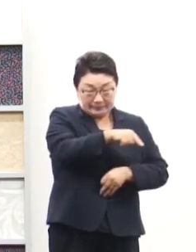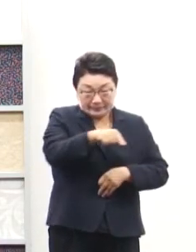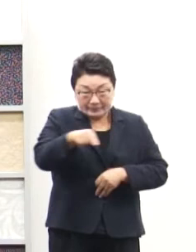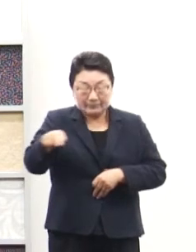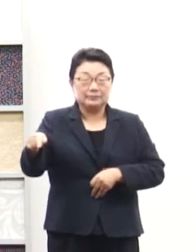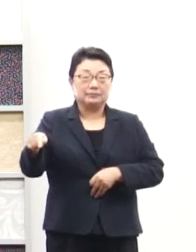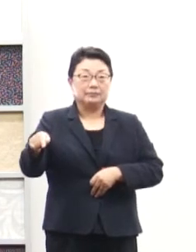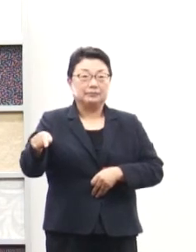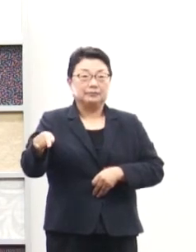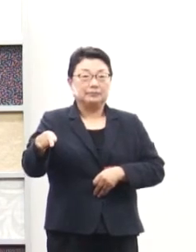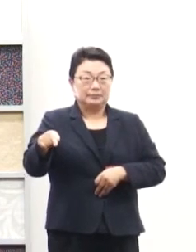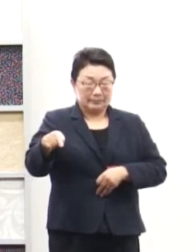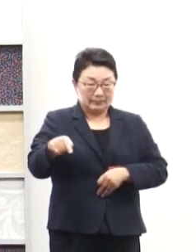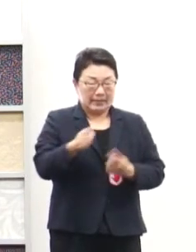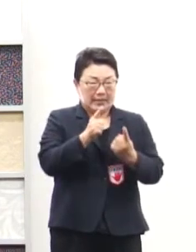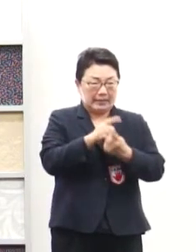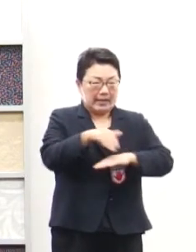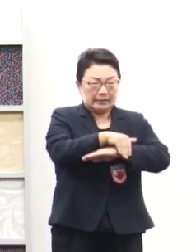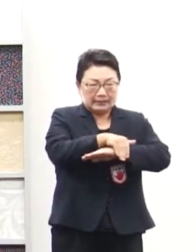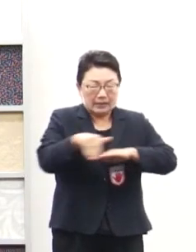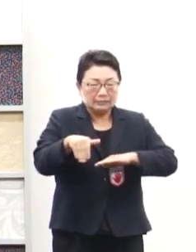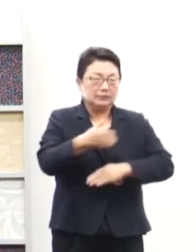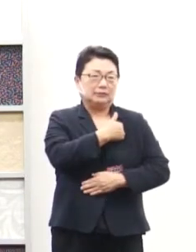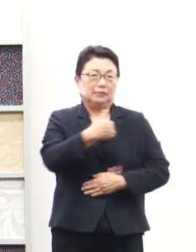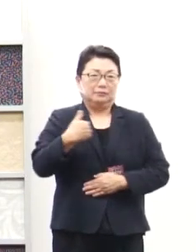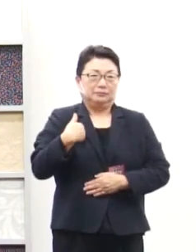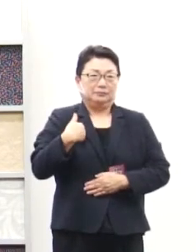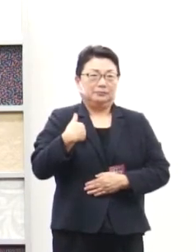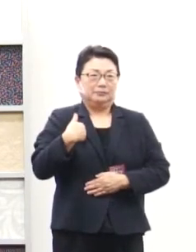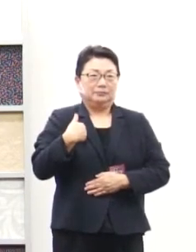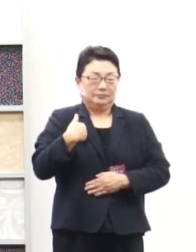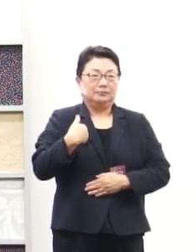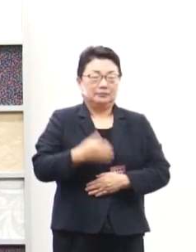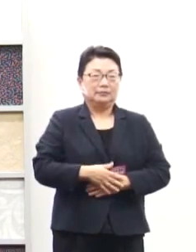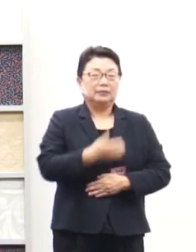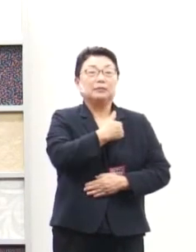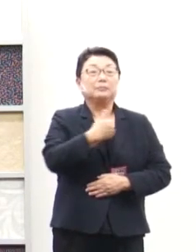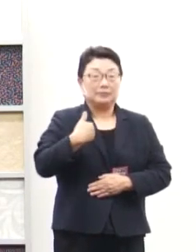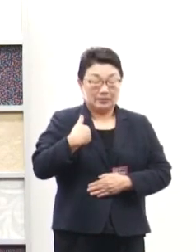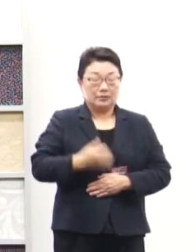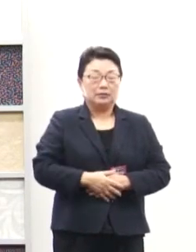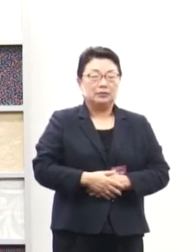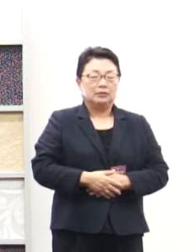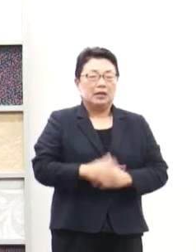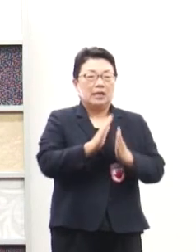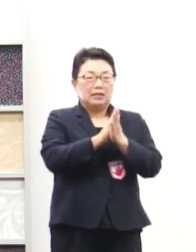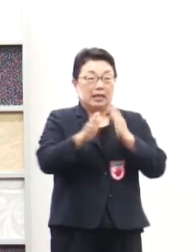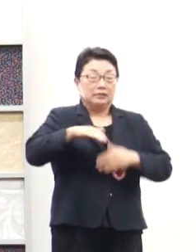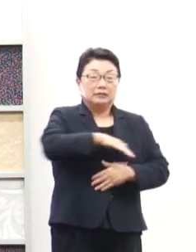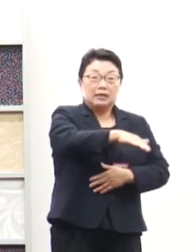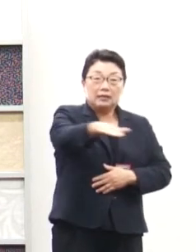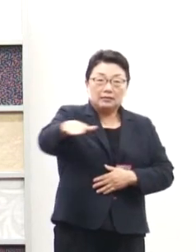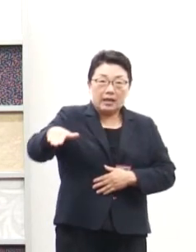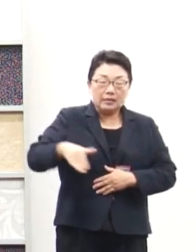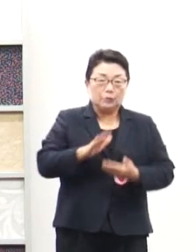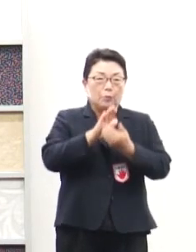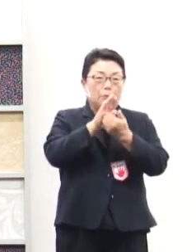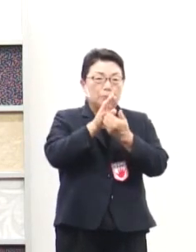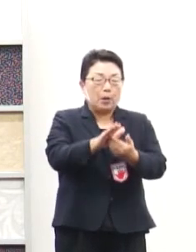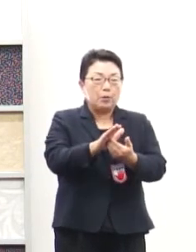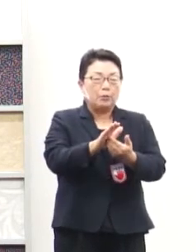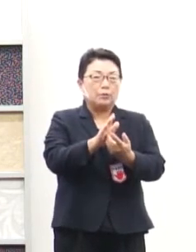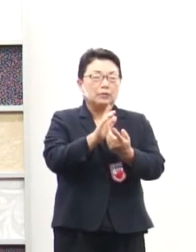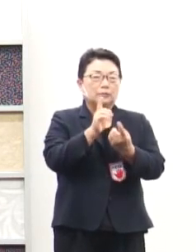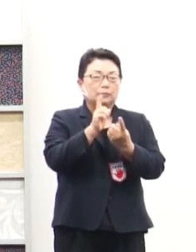が感染防止対策に取り組んでいただけることとなりました。これにより県全体の感染防止対策